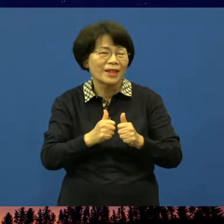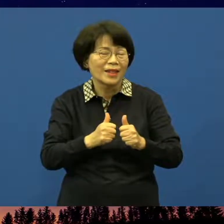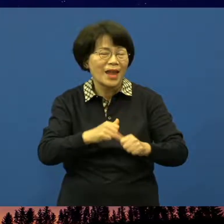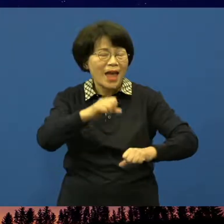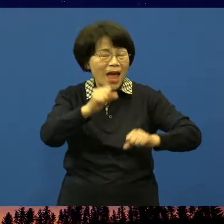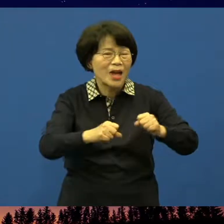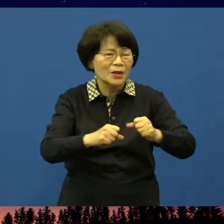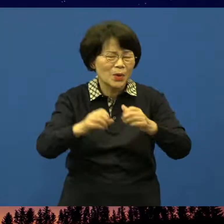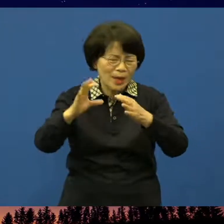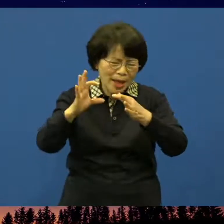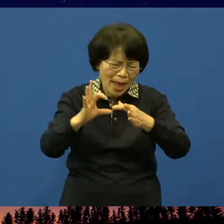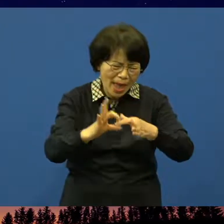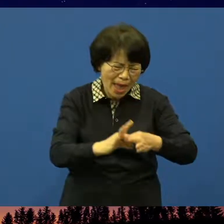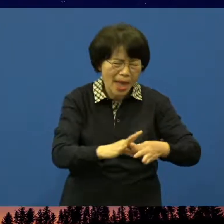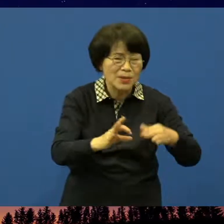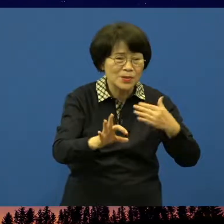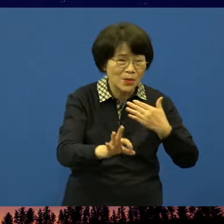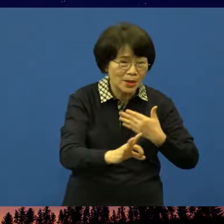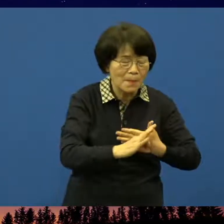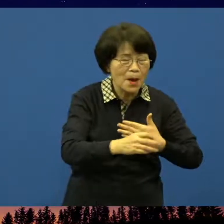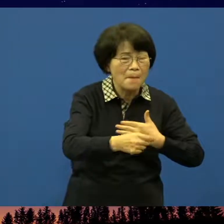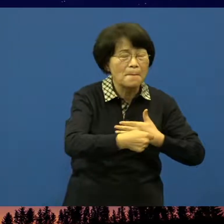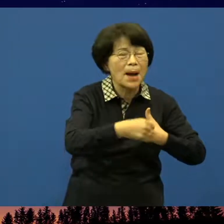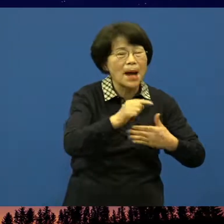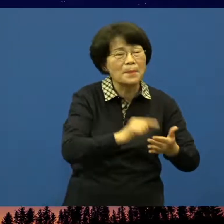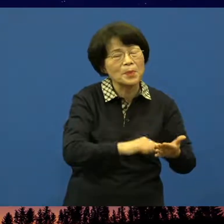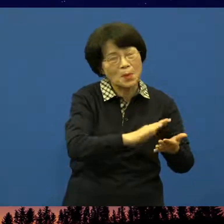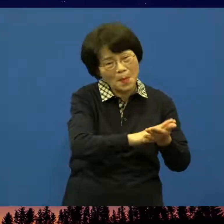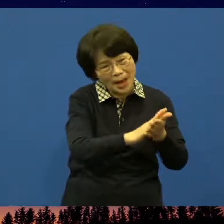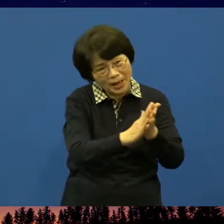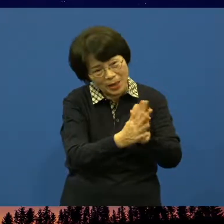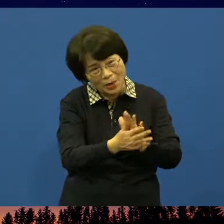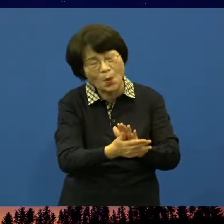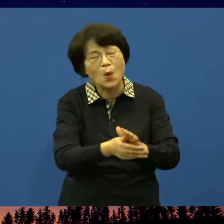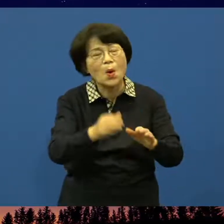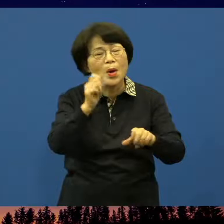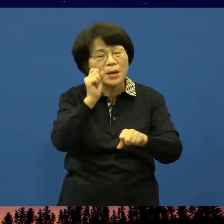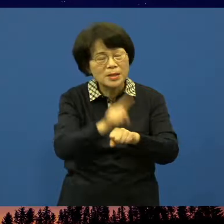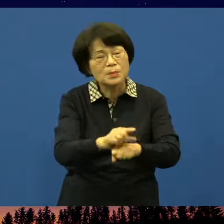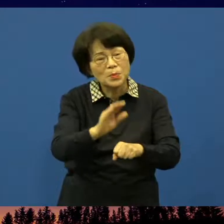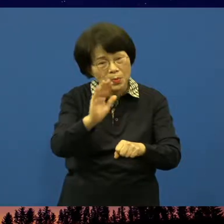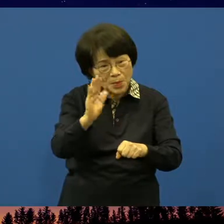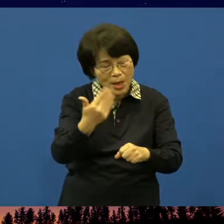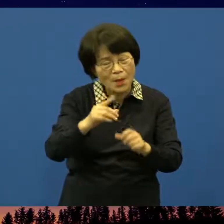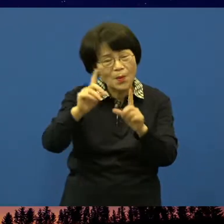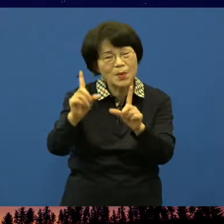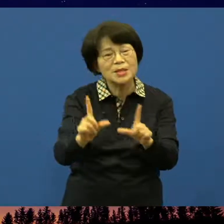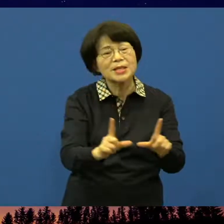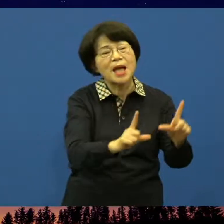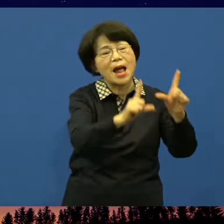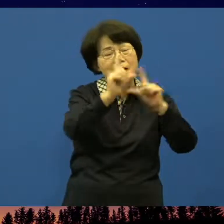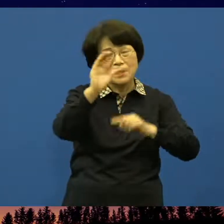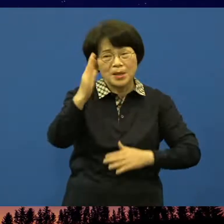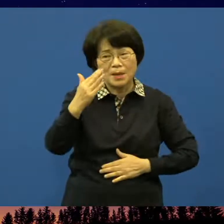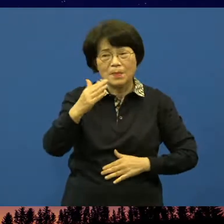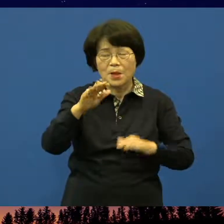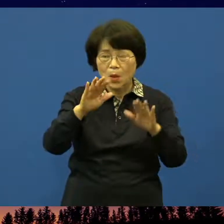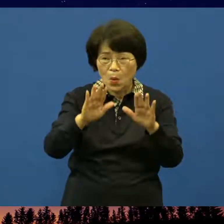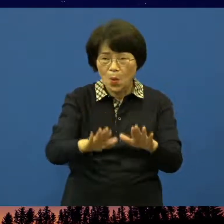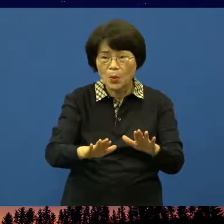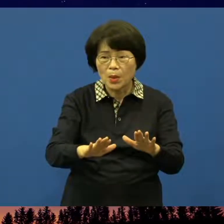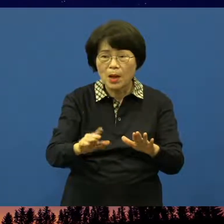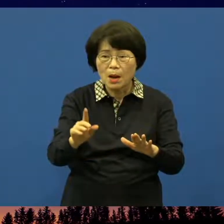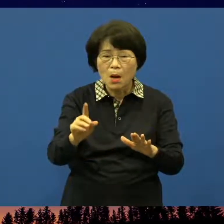행동이 계속되면 그게 태도가 되고, 태도가 계속되면 그게 성품이 되고, 그것이 삶이 되는 것이죠. 그래서 오늘